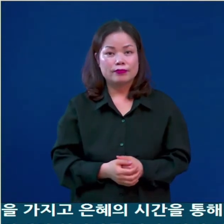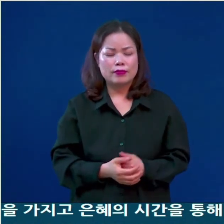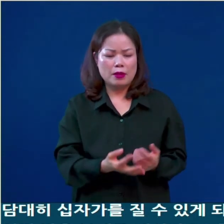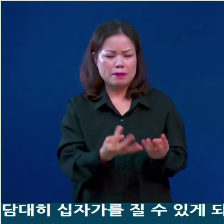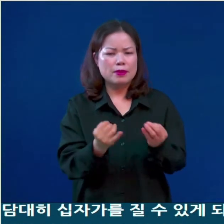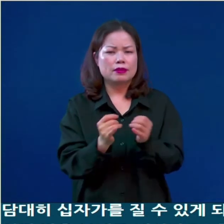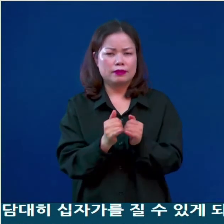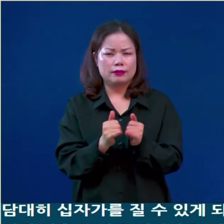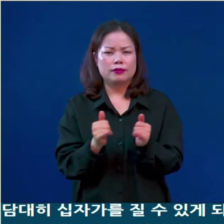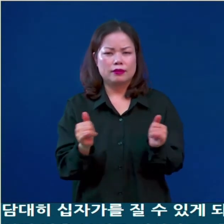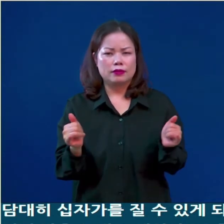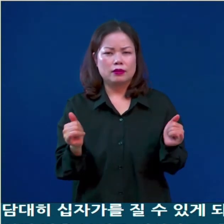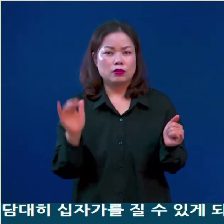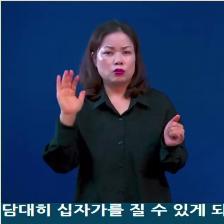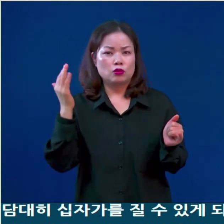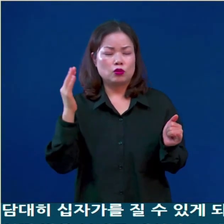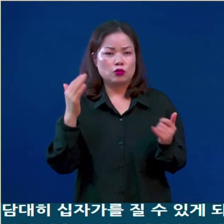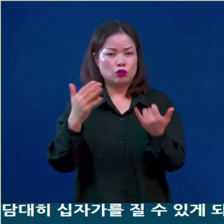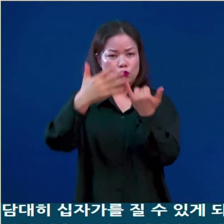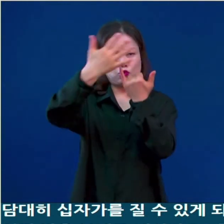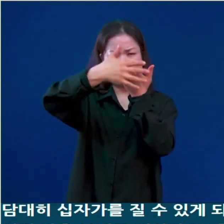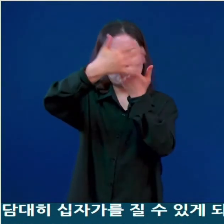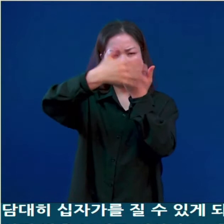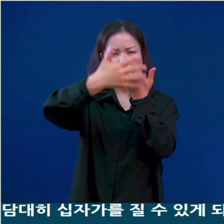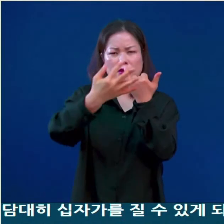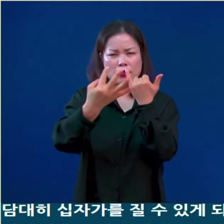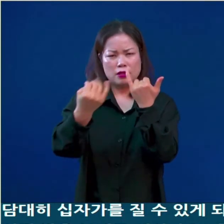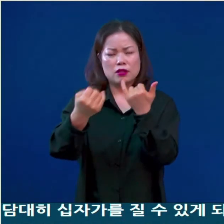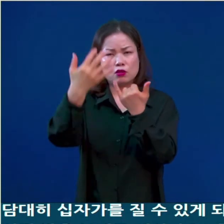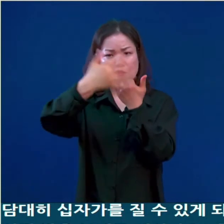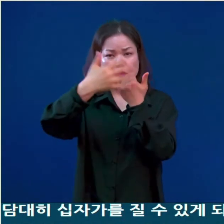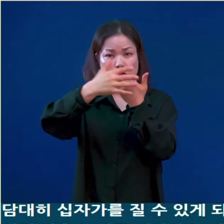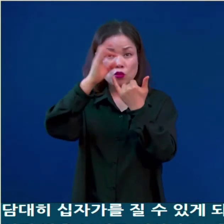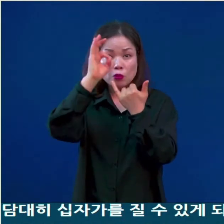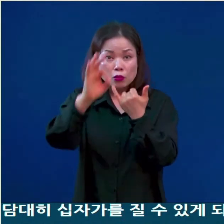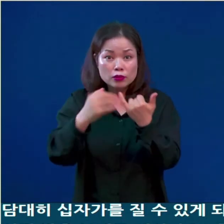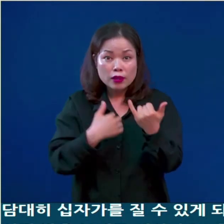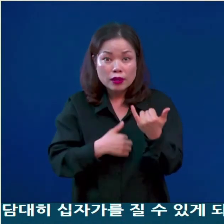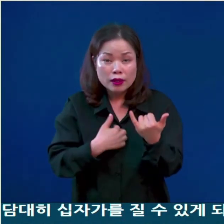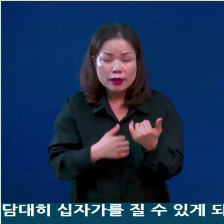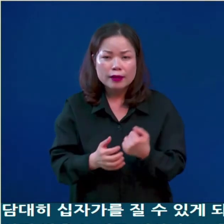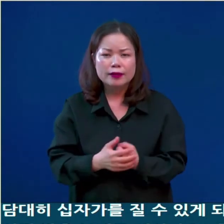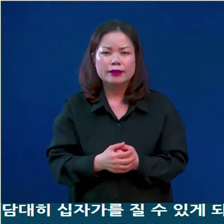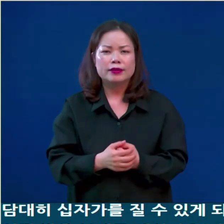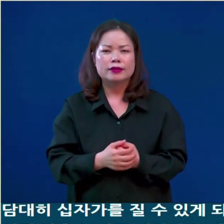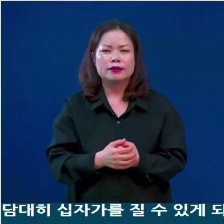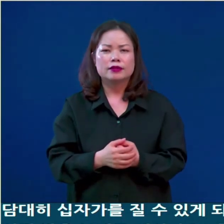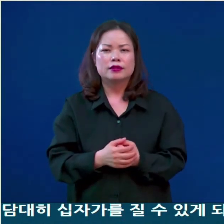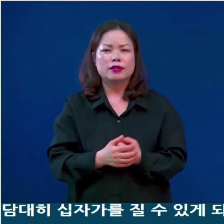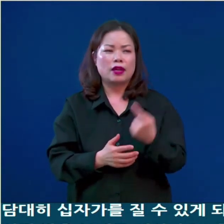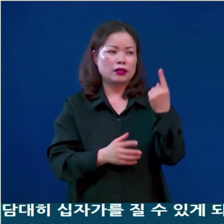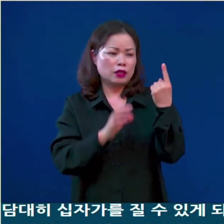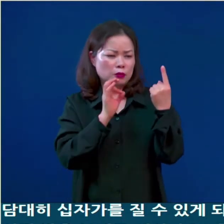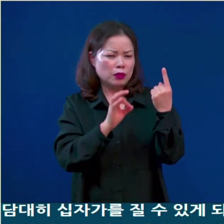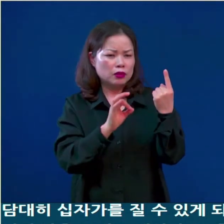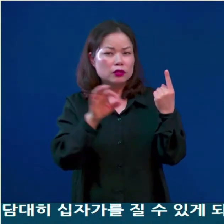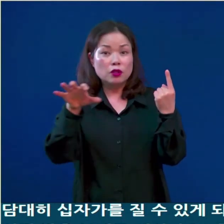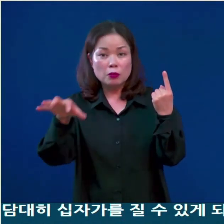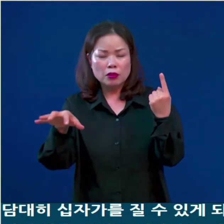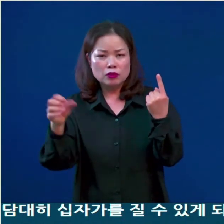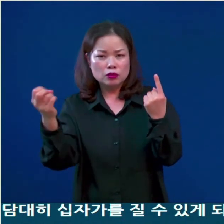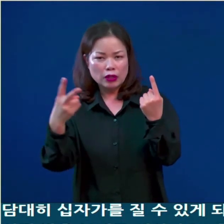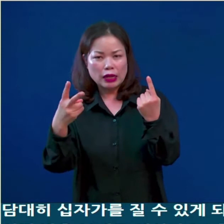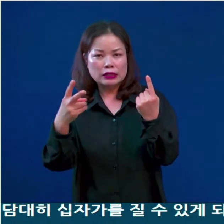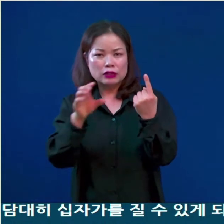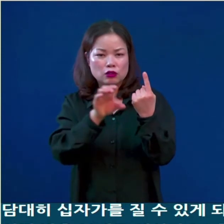많은 사람들이 요즘 유튜브를 보십니다. 유튜브를 보신 분들은 아시겠지만 하나를 보면 그 옆에 또